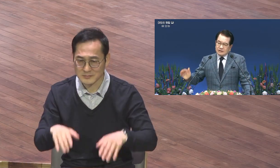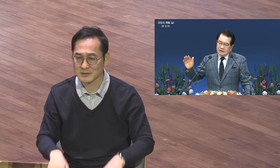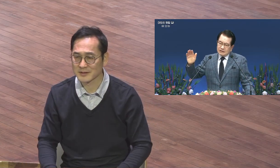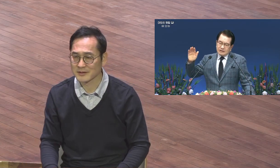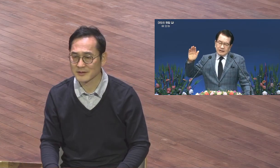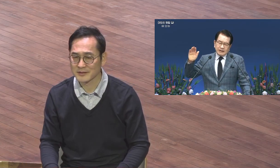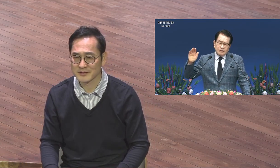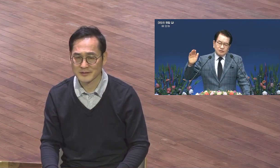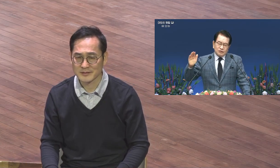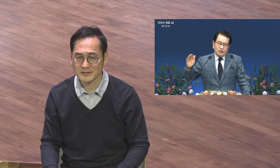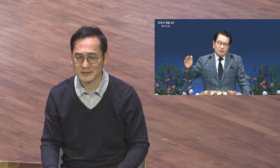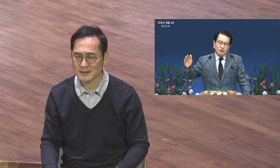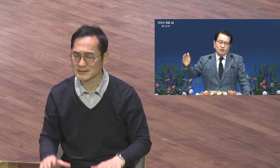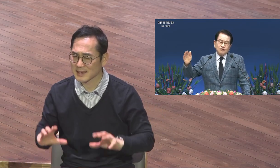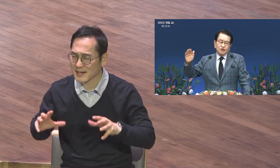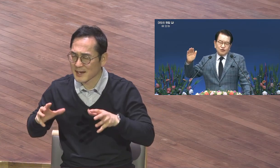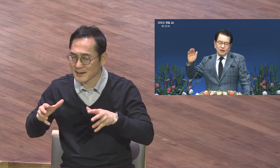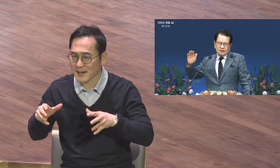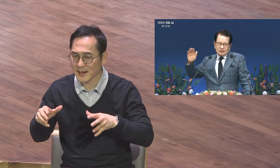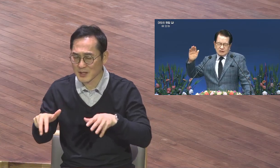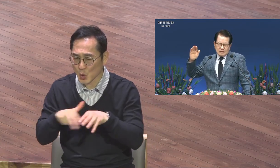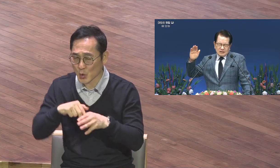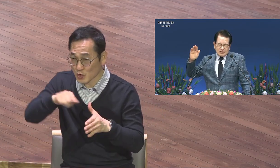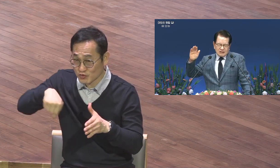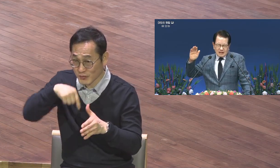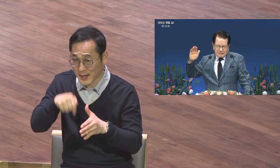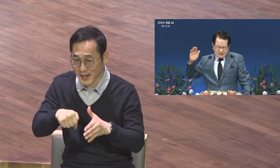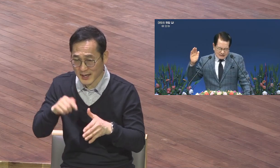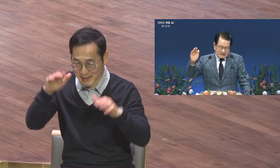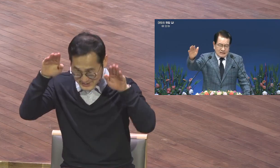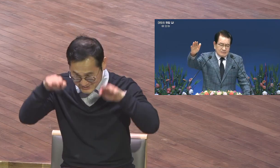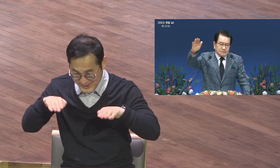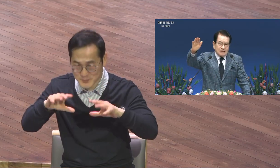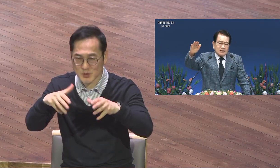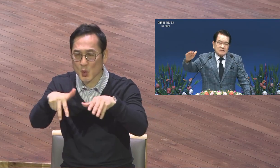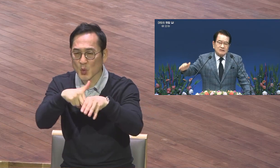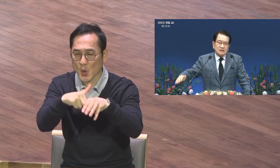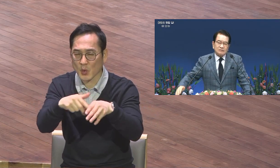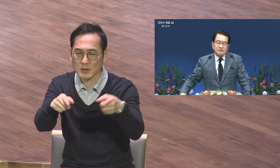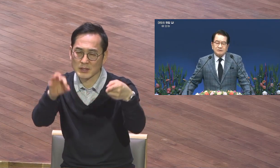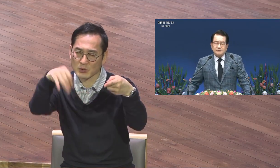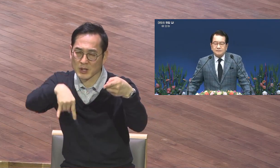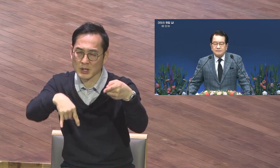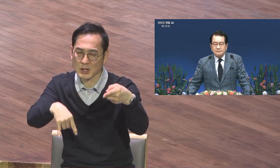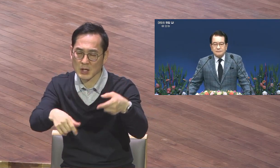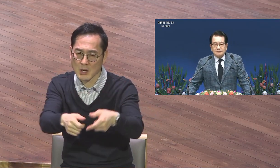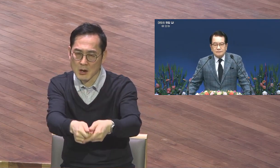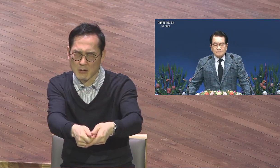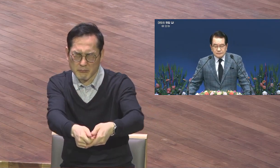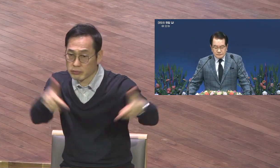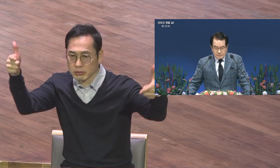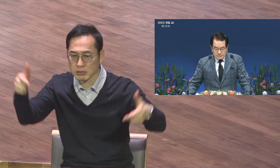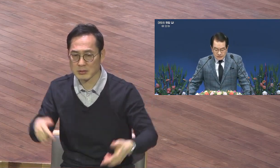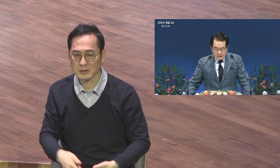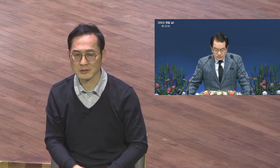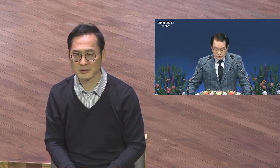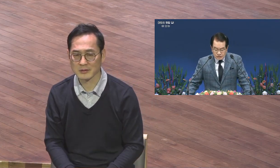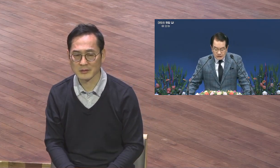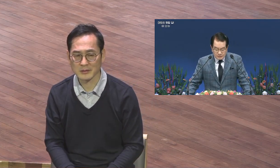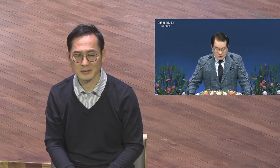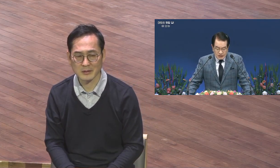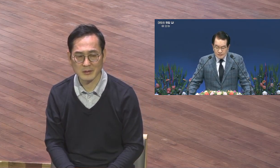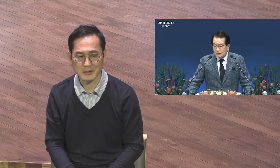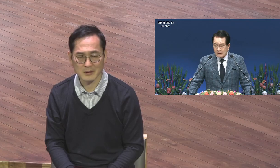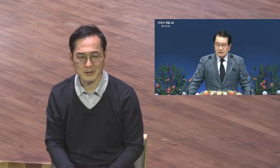지금 전 세계적으로 모든 종교 중에서 이슬람이 가장 빠르게 성장하고 있어요. 어느